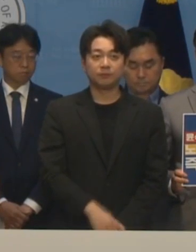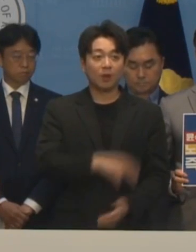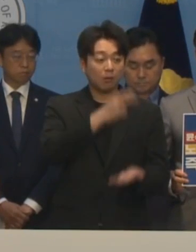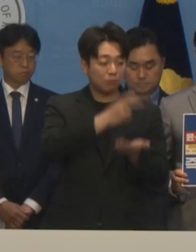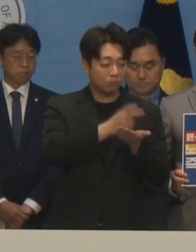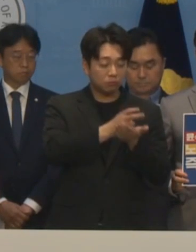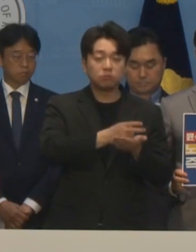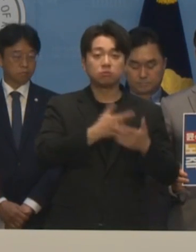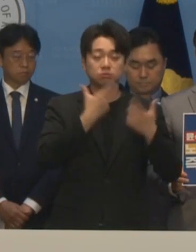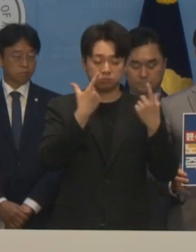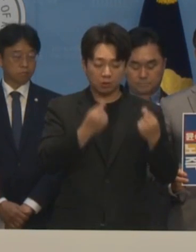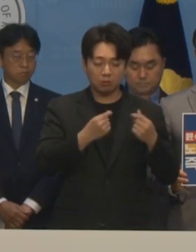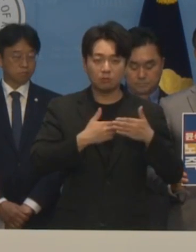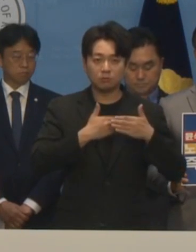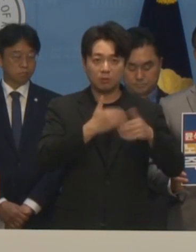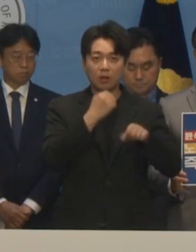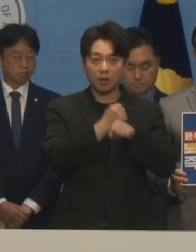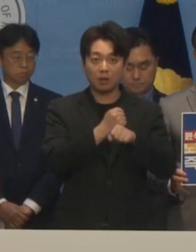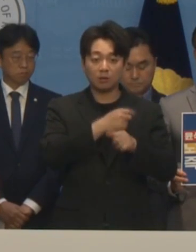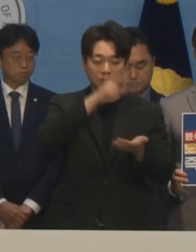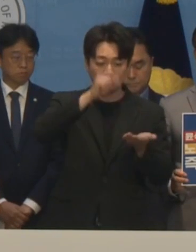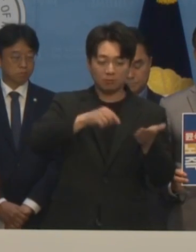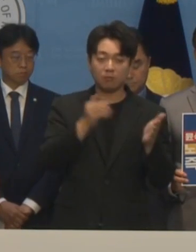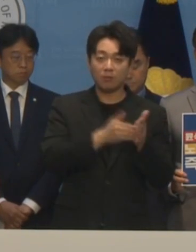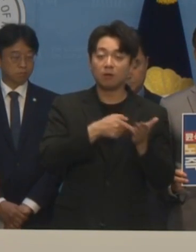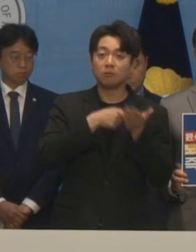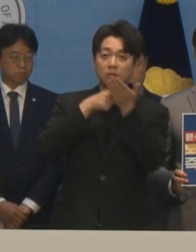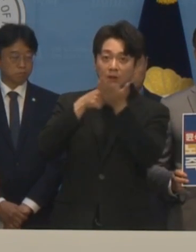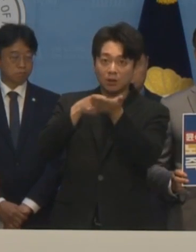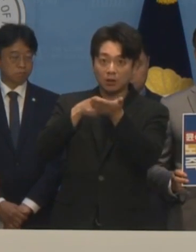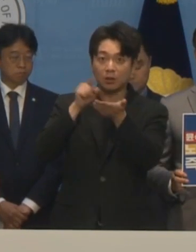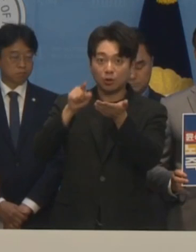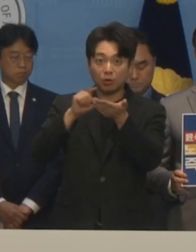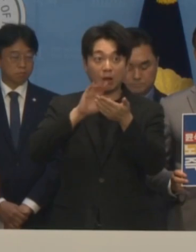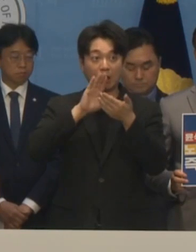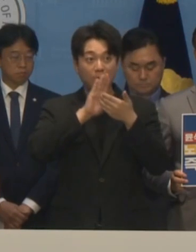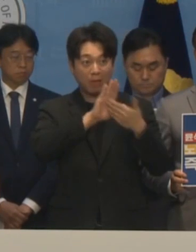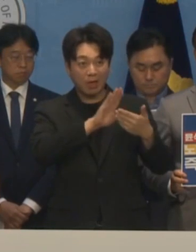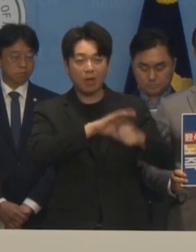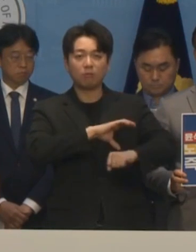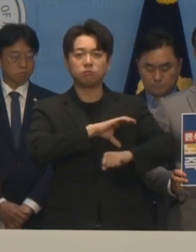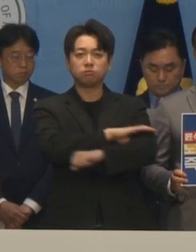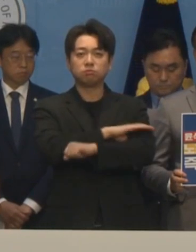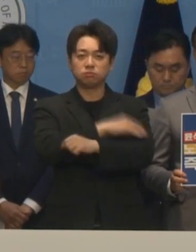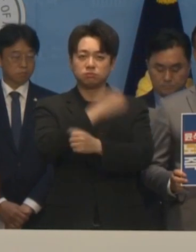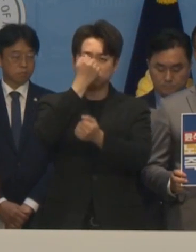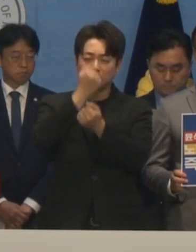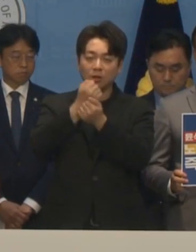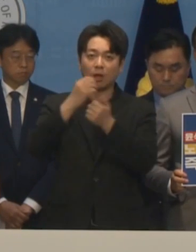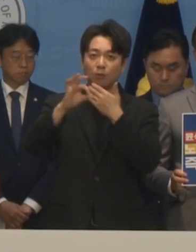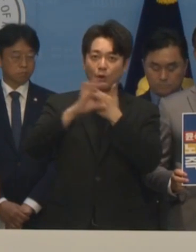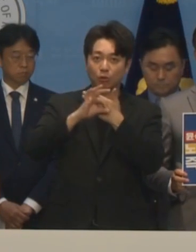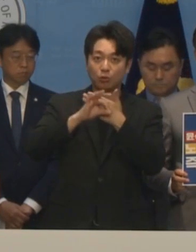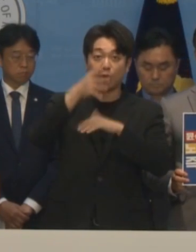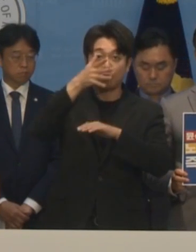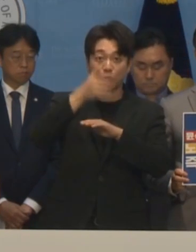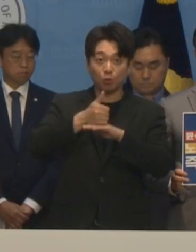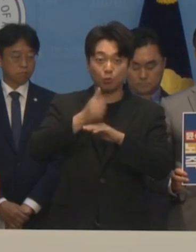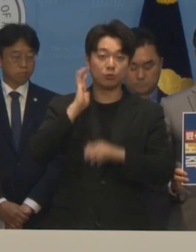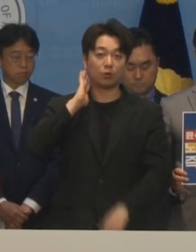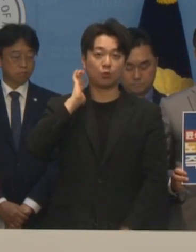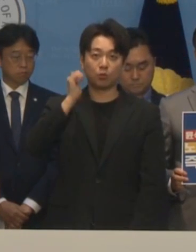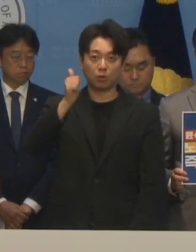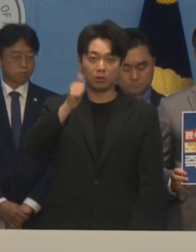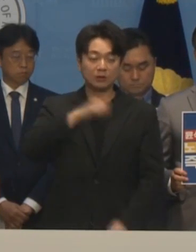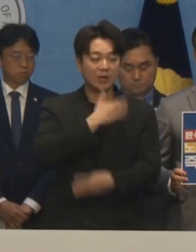의결한 법안을 무력화하는 수단으로 사용한다면 결국 대통령이 입법권과 행정권을 모두 통제하는 것과